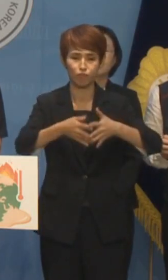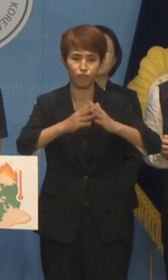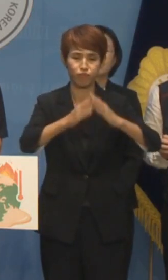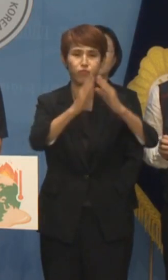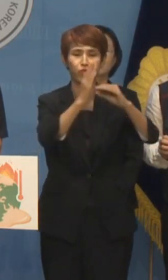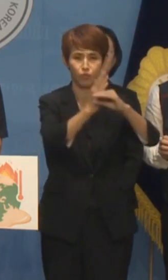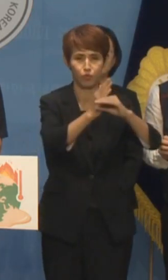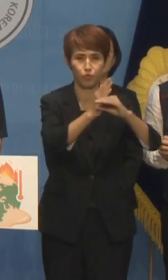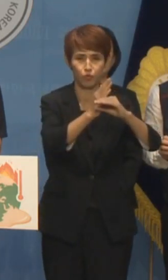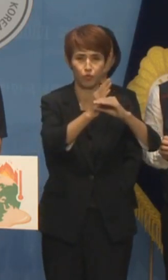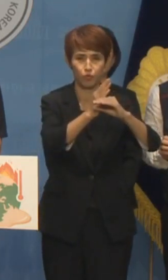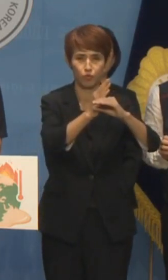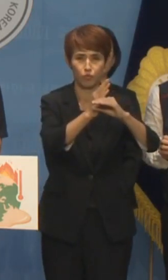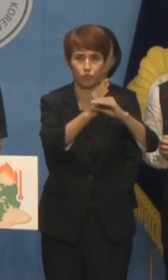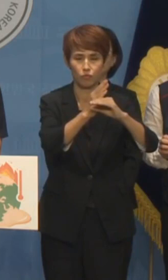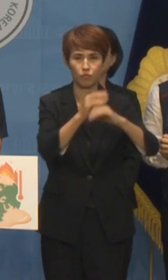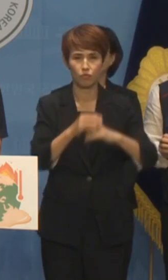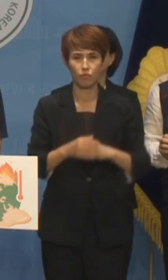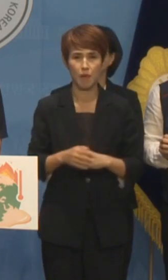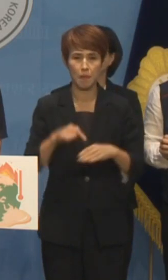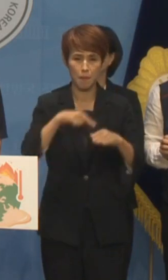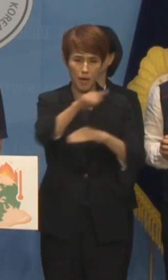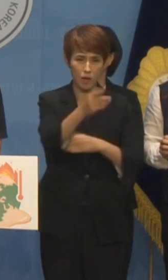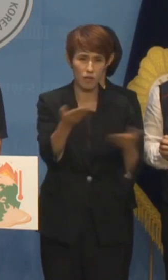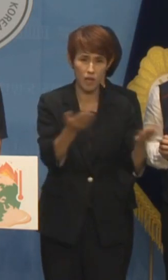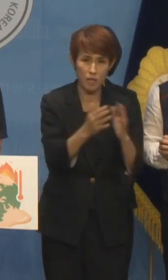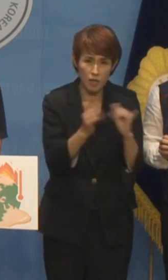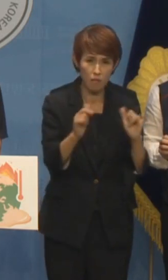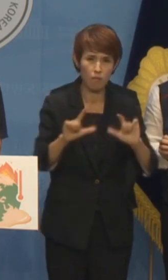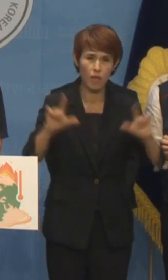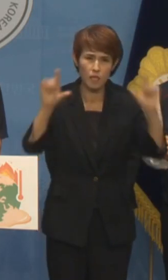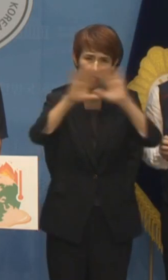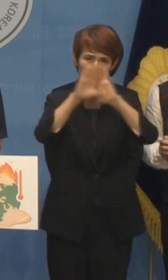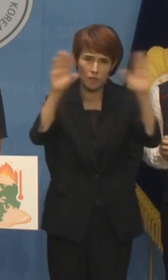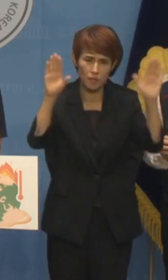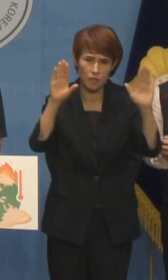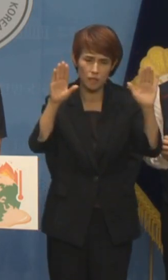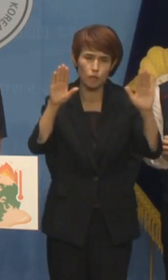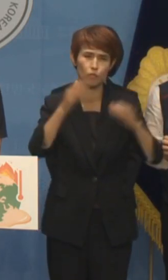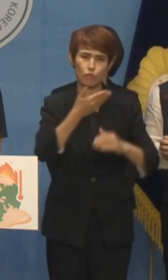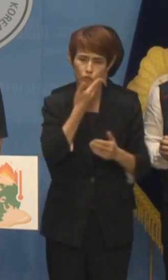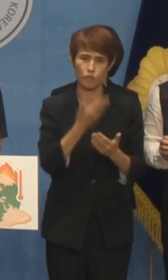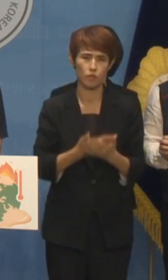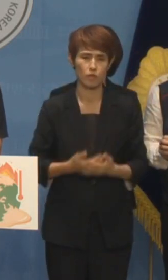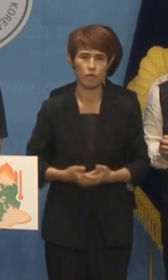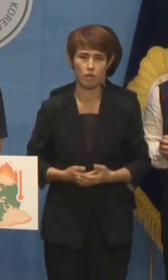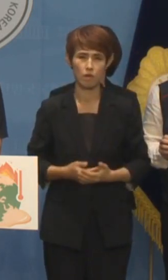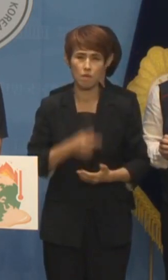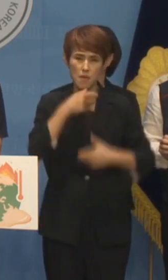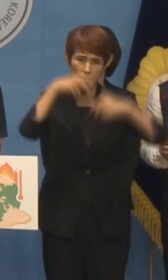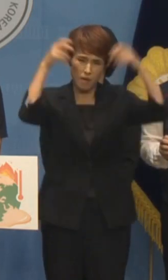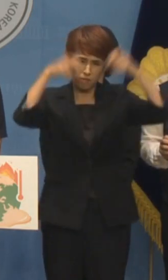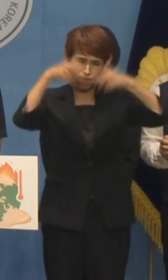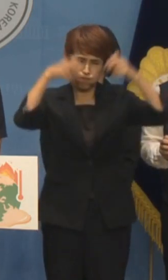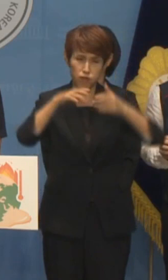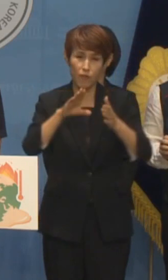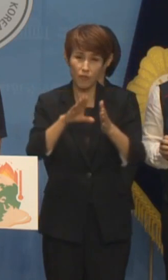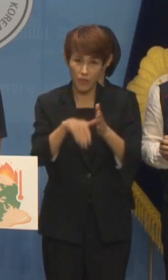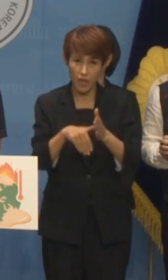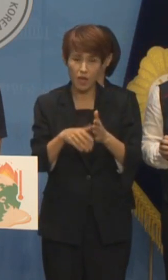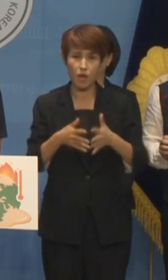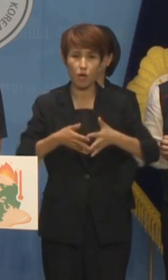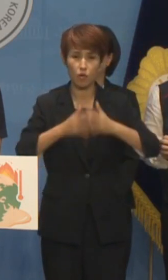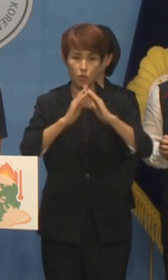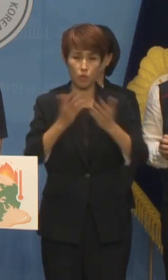사무실에서 일하지 않는 모든 노동자는 날씨의 영향을 많이 받습니다. 요즘 같은 장마철엔 건설